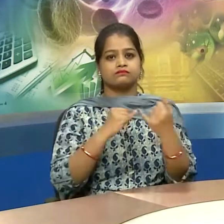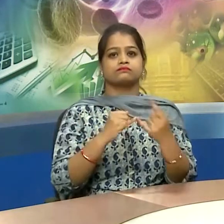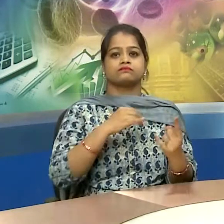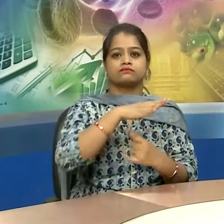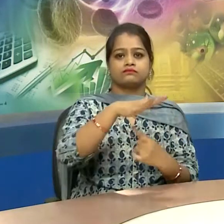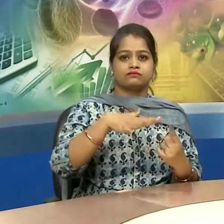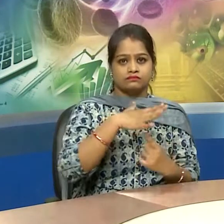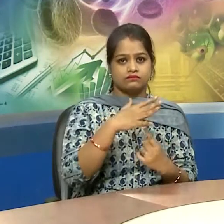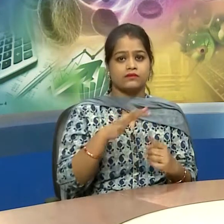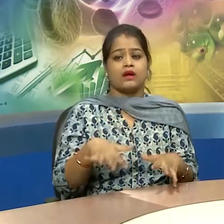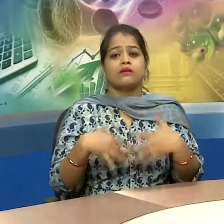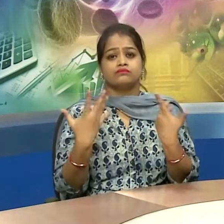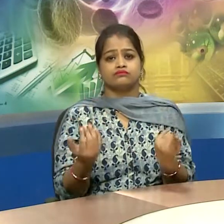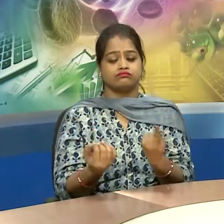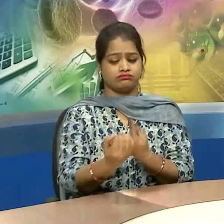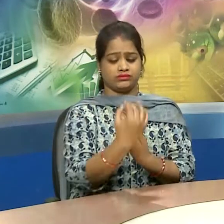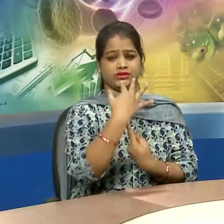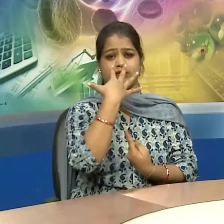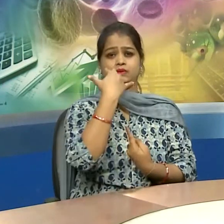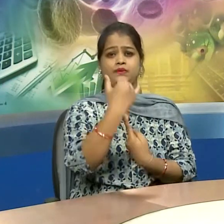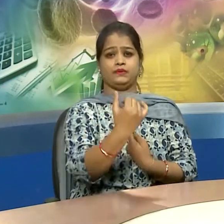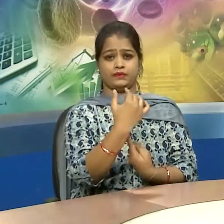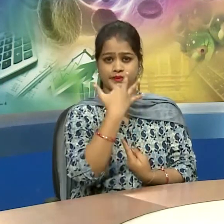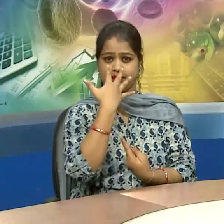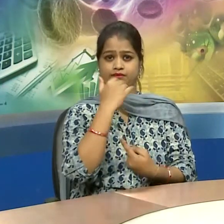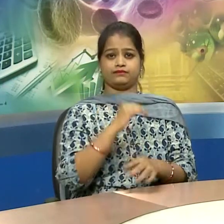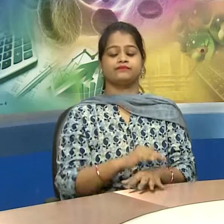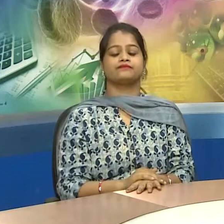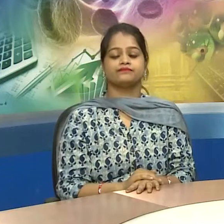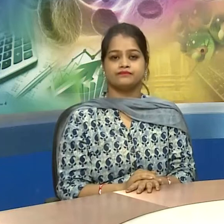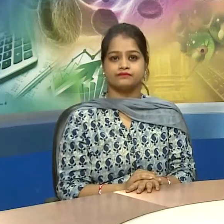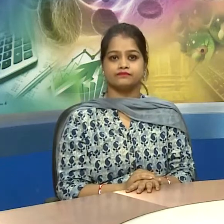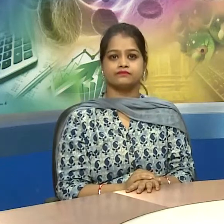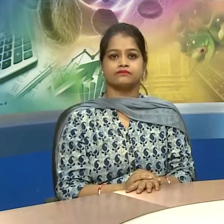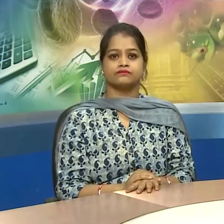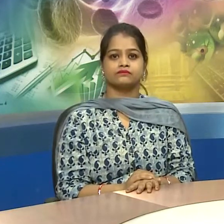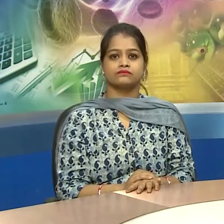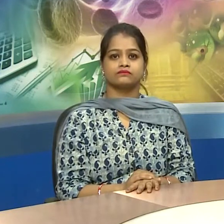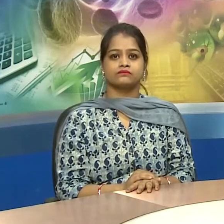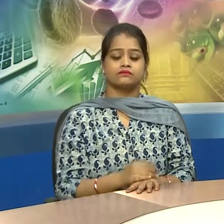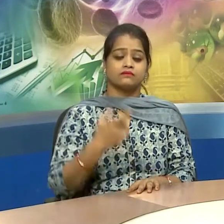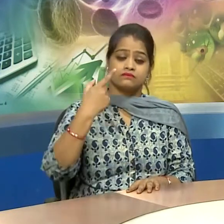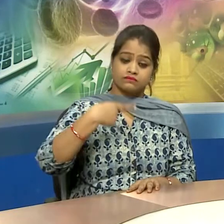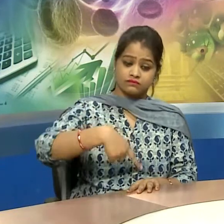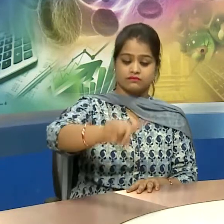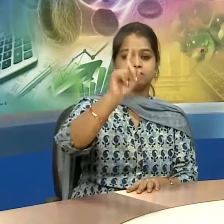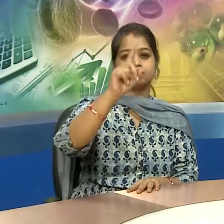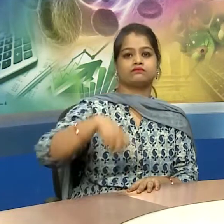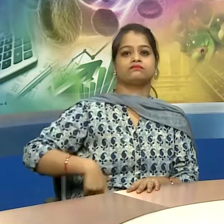हमें कैसे प्रभावित करती हैं? आप अपने जीवन के किसी एक